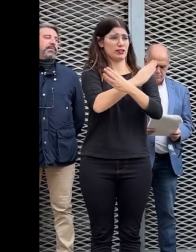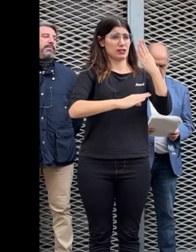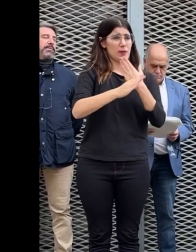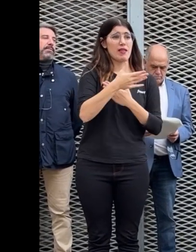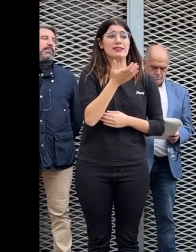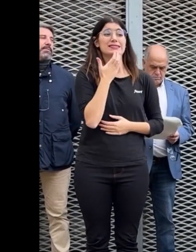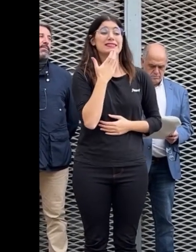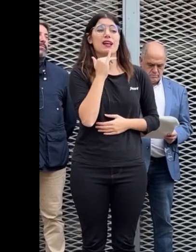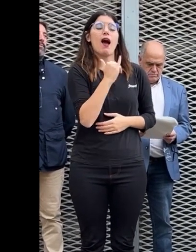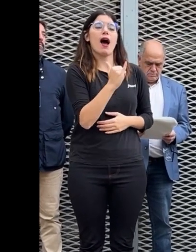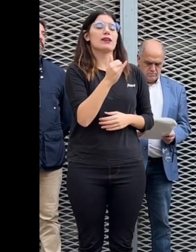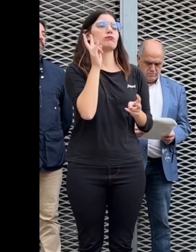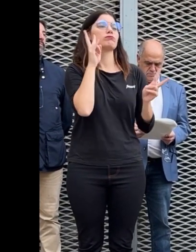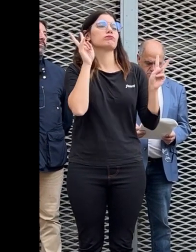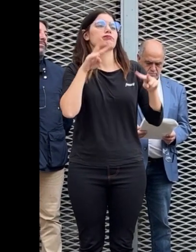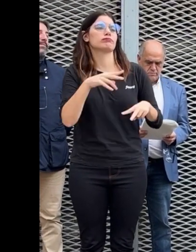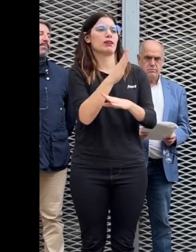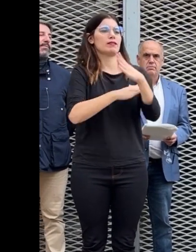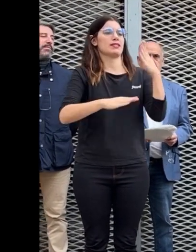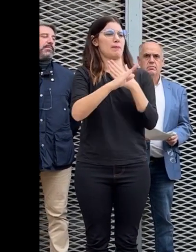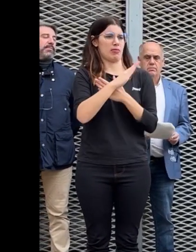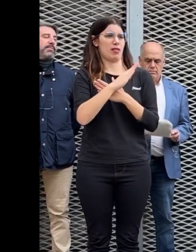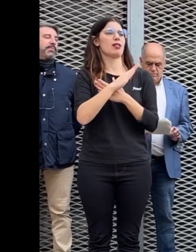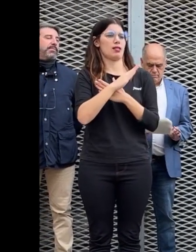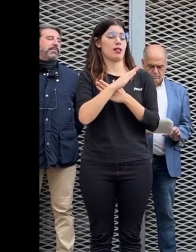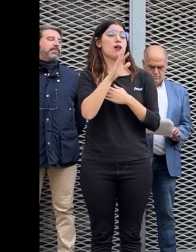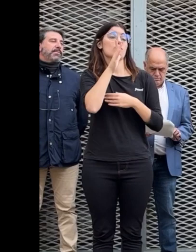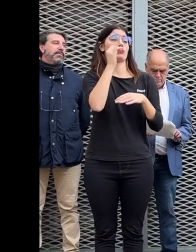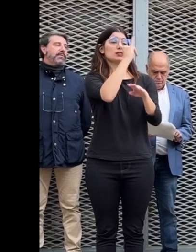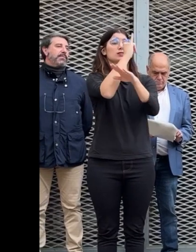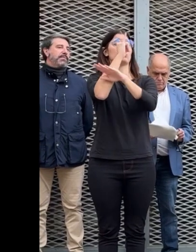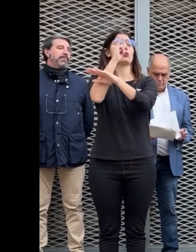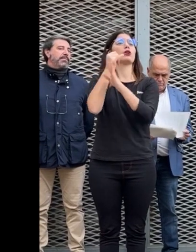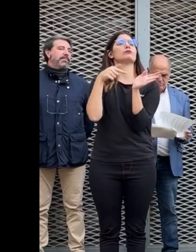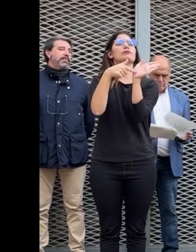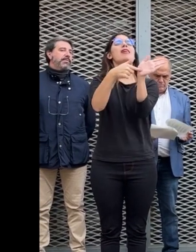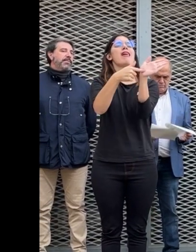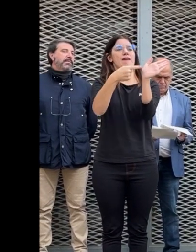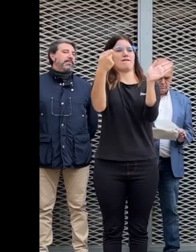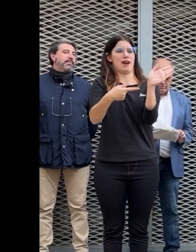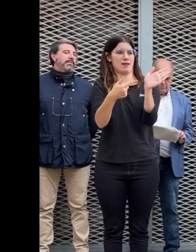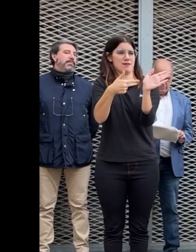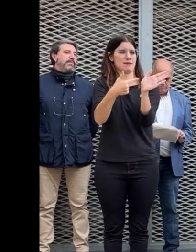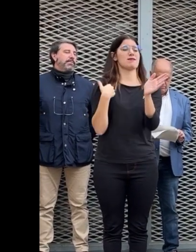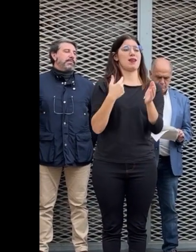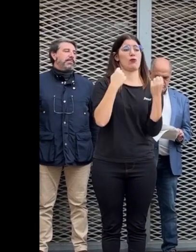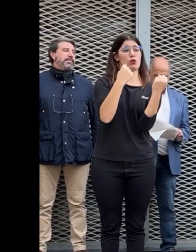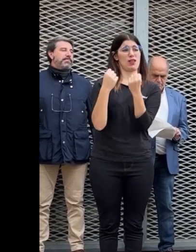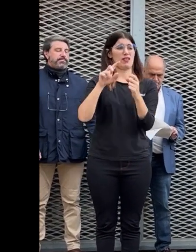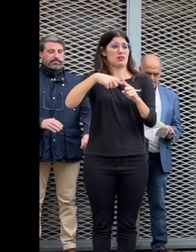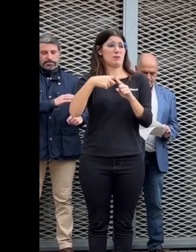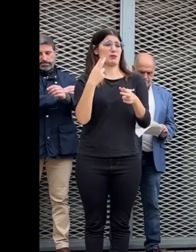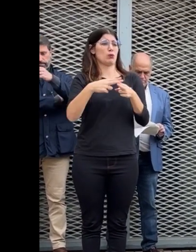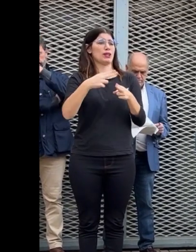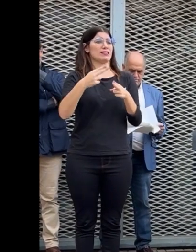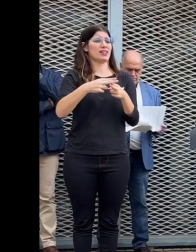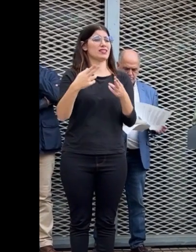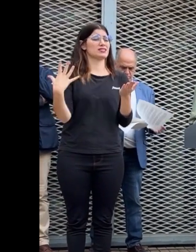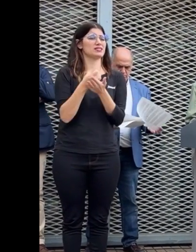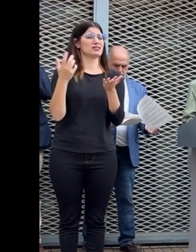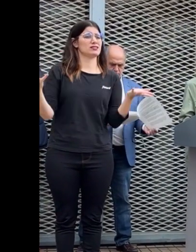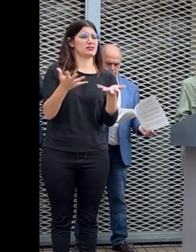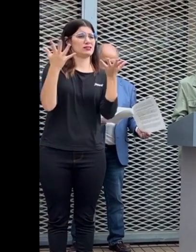lo que respecta al reconocimiento de la discapacidad ante las instituciones, autoridades y políticas impulsadas por todas